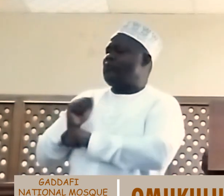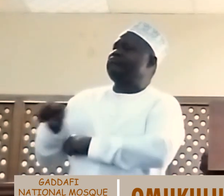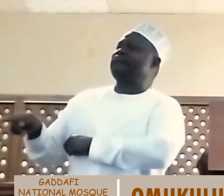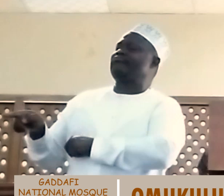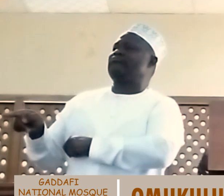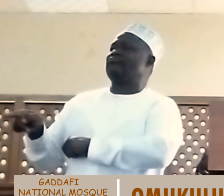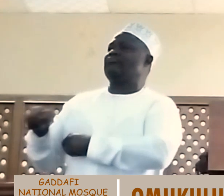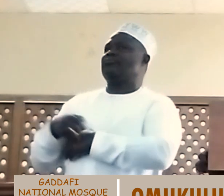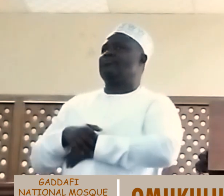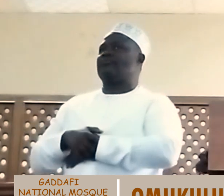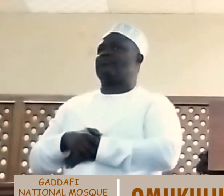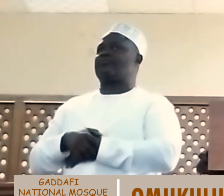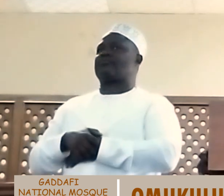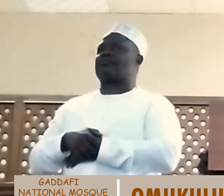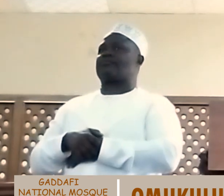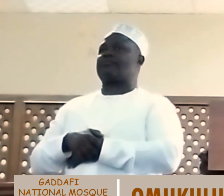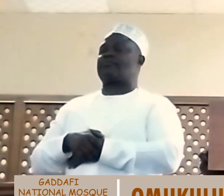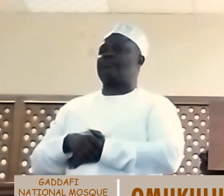nti